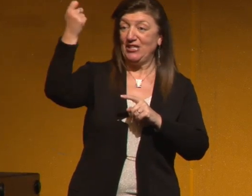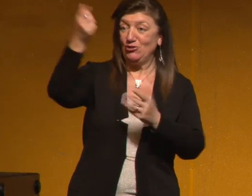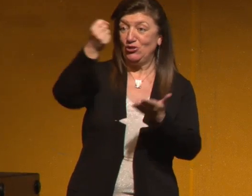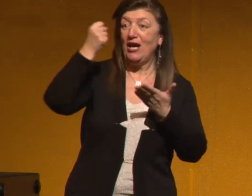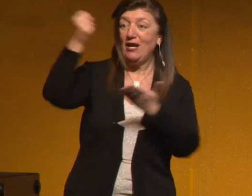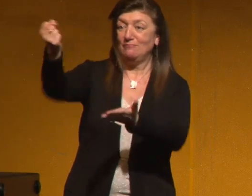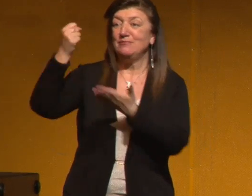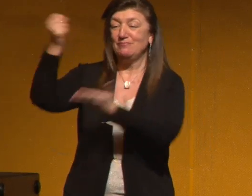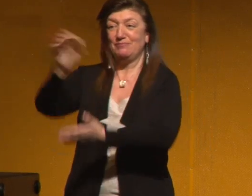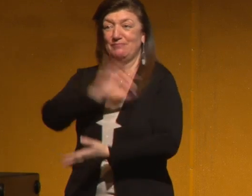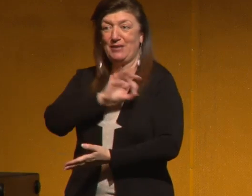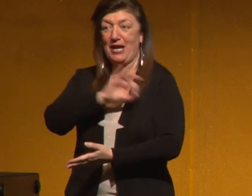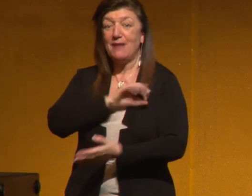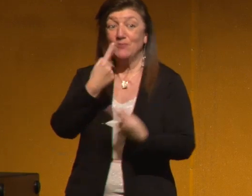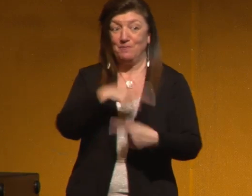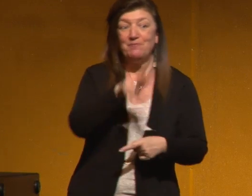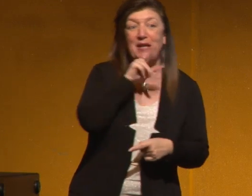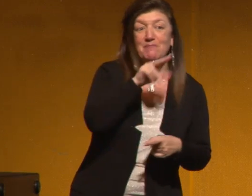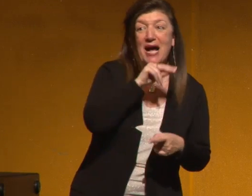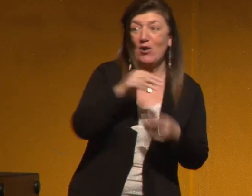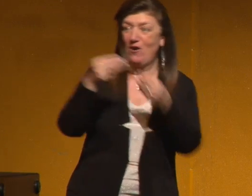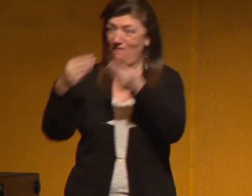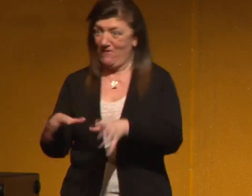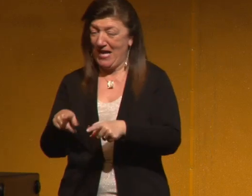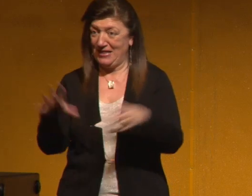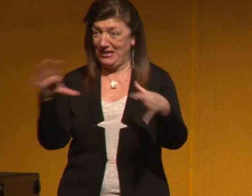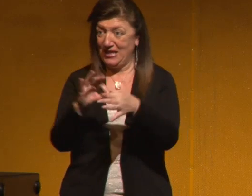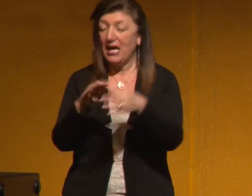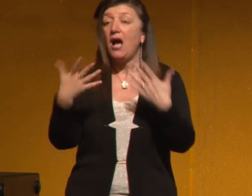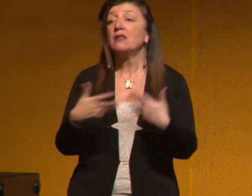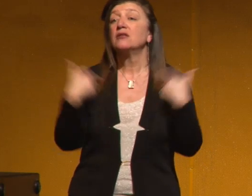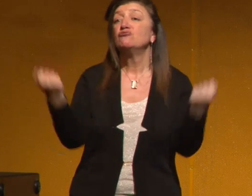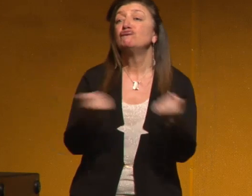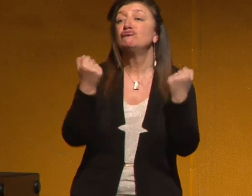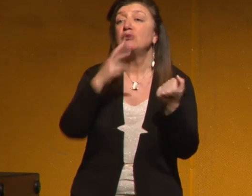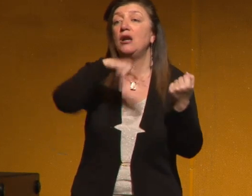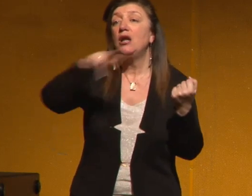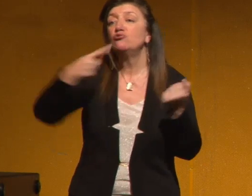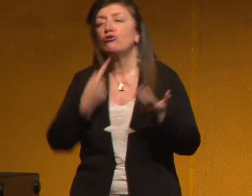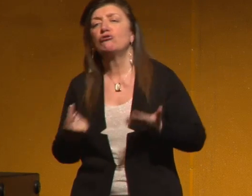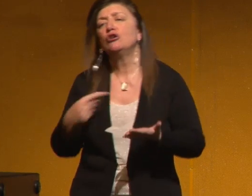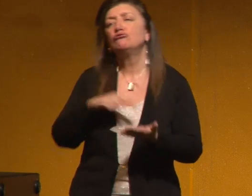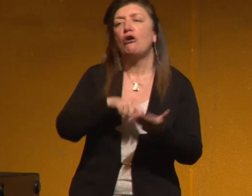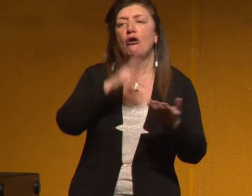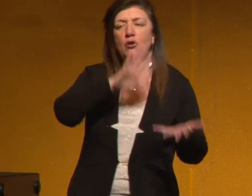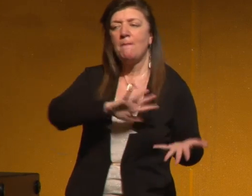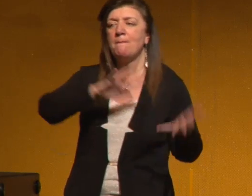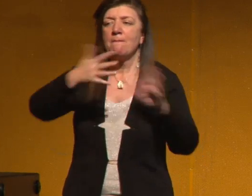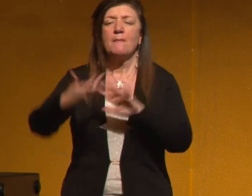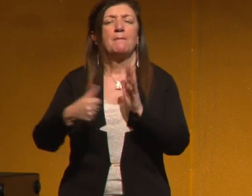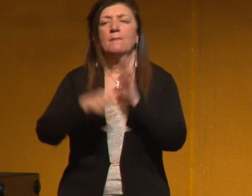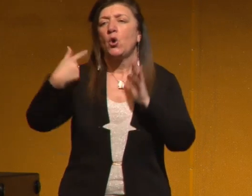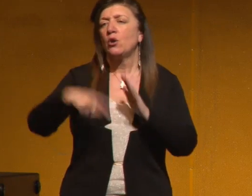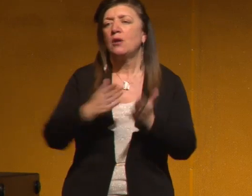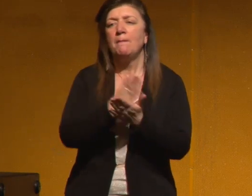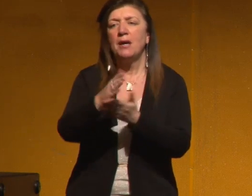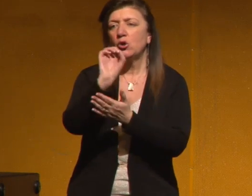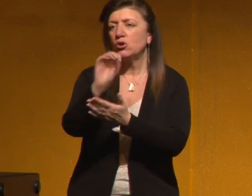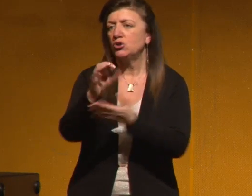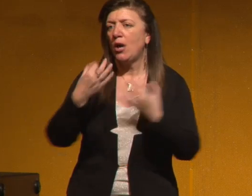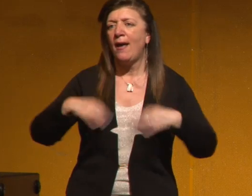dalle parole ai fatti la promozione della lettura ritorna ad essere un passaggio chiave del percorso educativo un investimento da